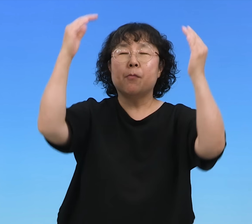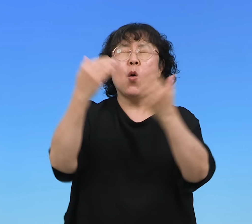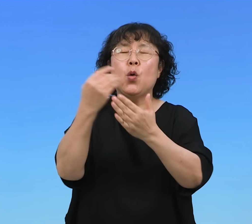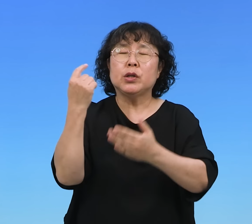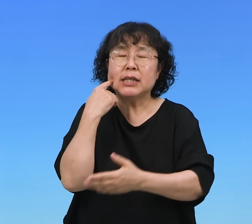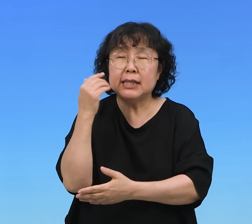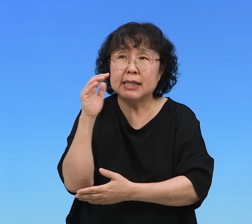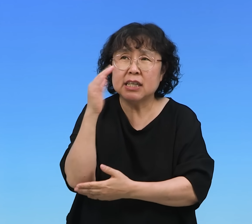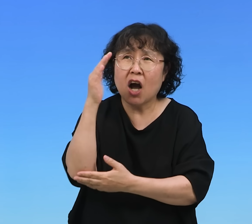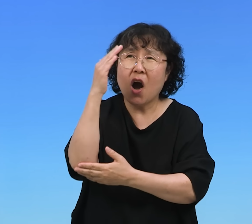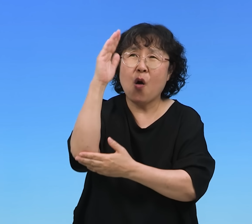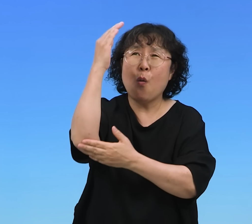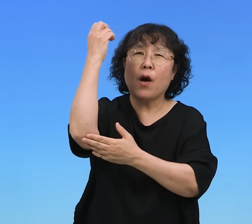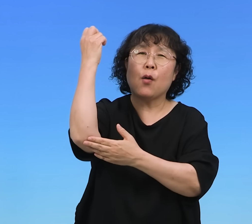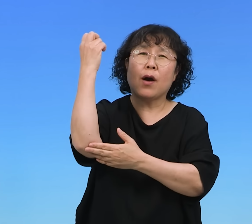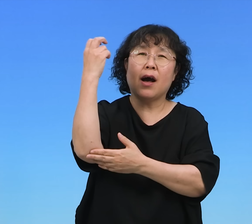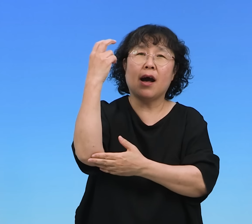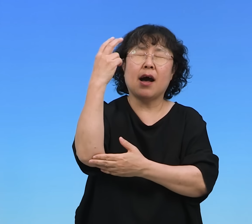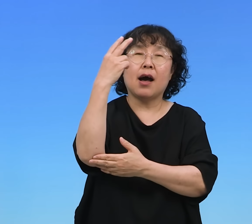모든 영광과